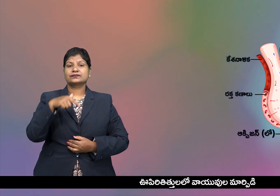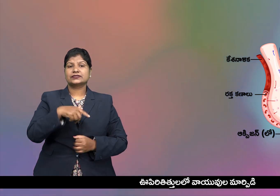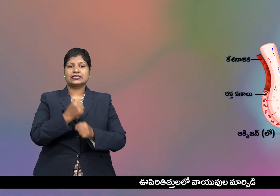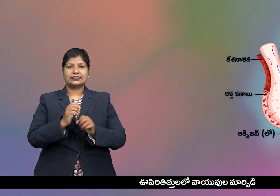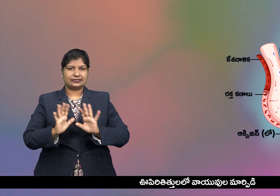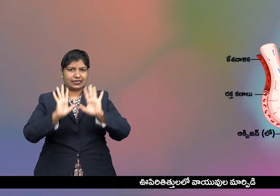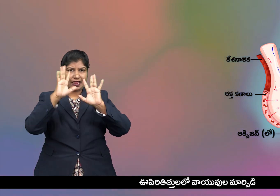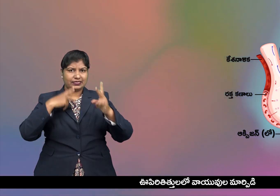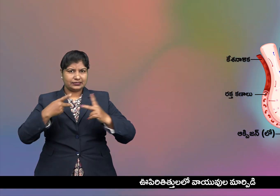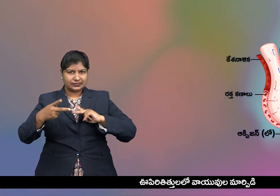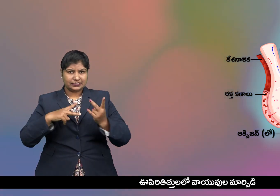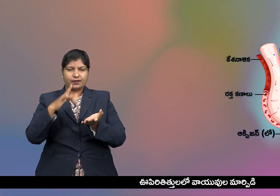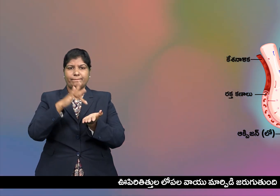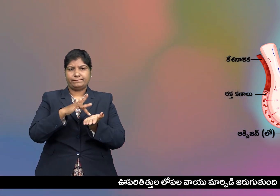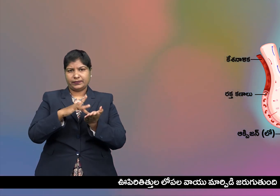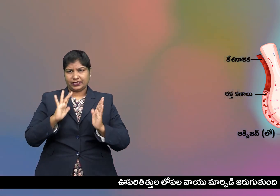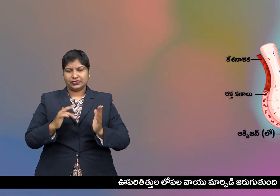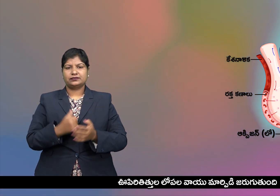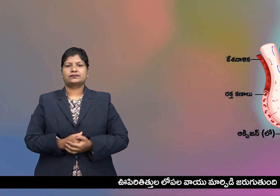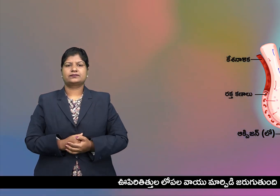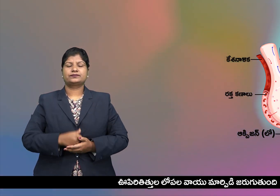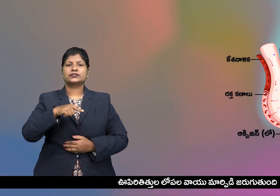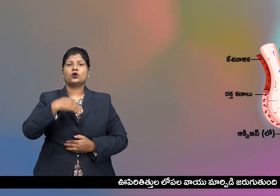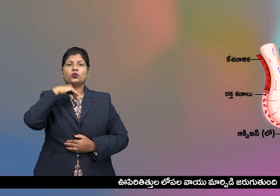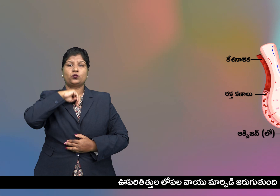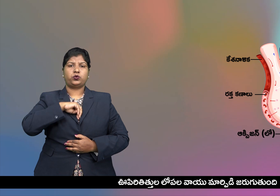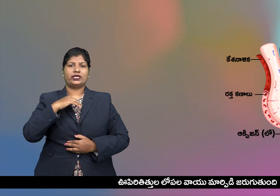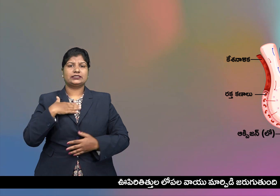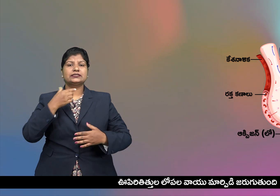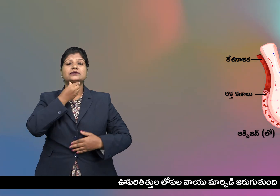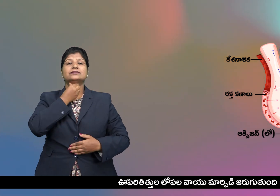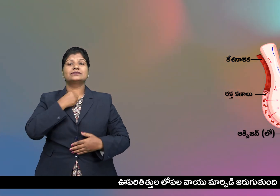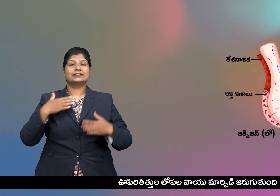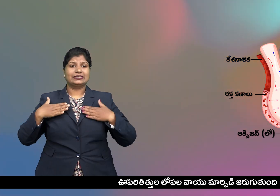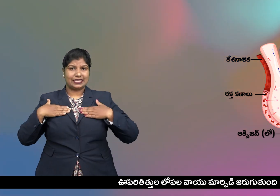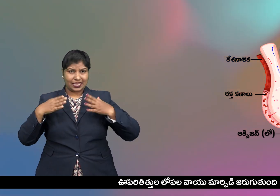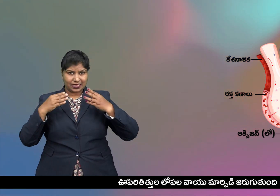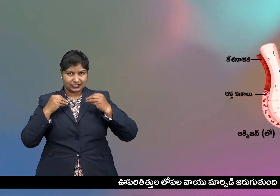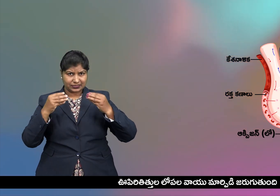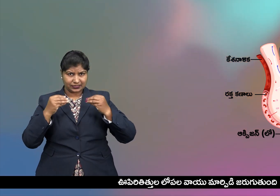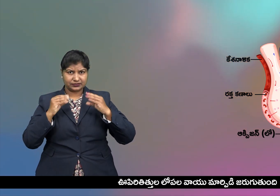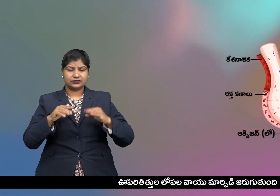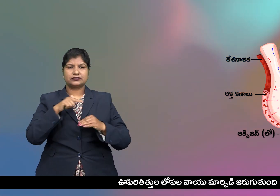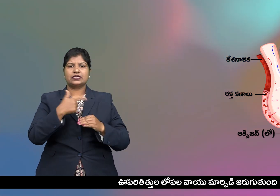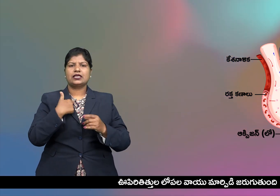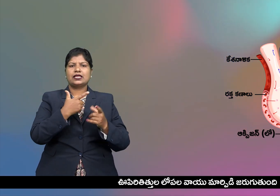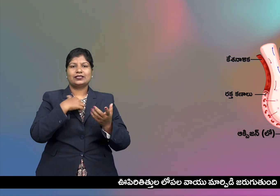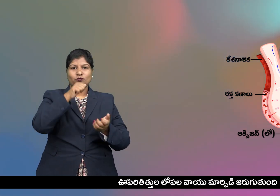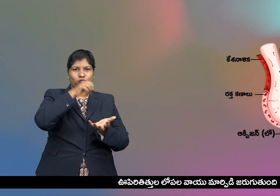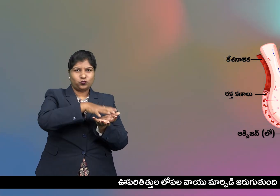ఊపిరితిత్తులలో వాయువుల మార్పిడి. ఊపిరితిత్తుల లోపల వాయు మార్పిడి జరుగుతుంది.